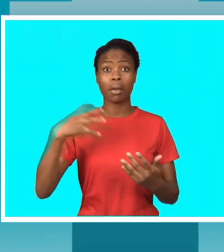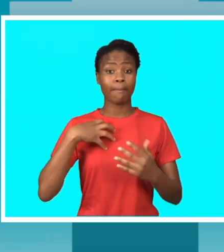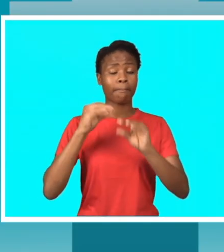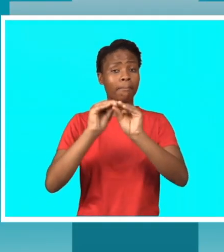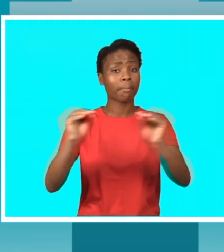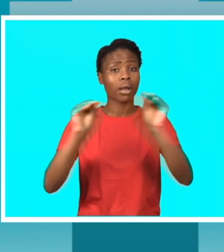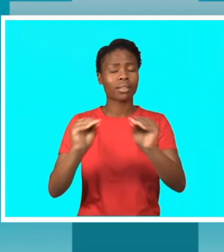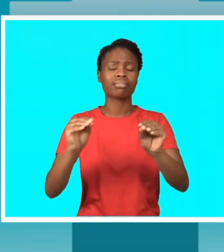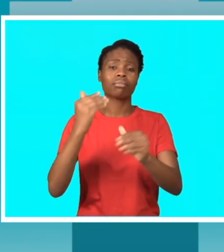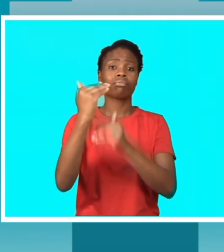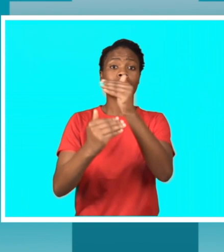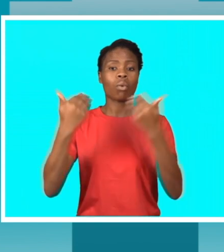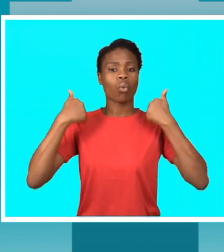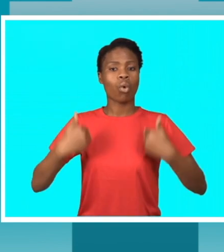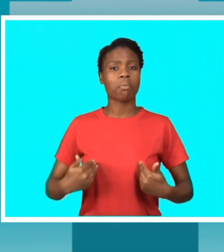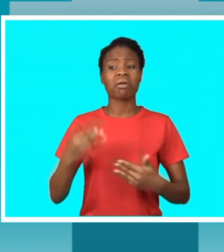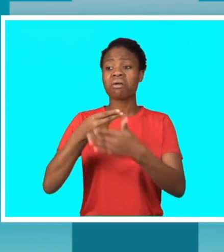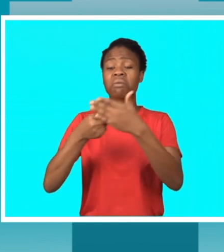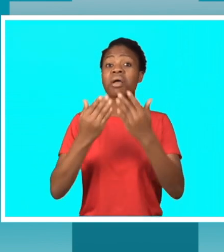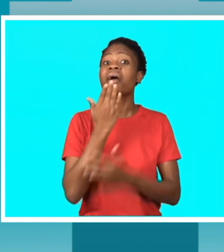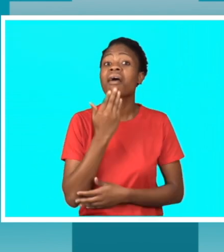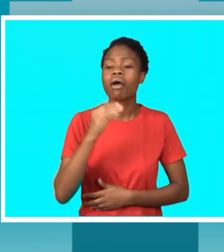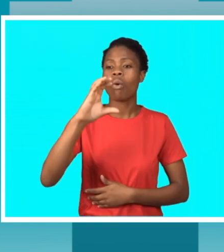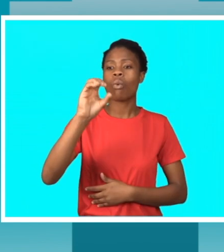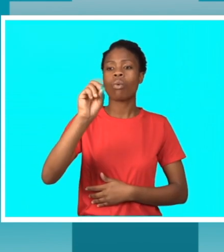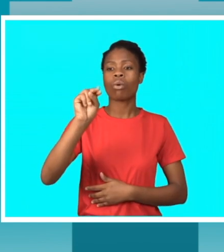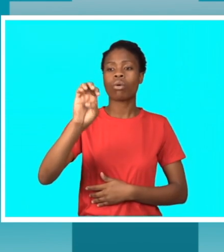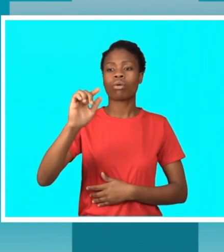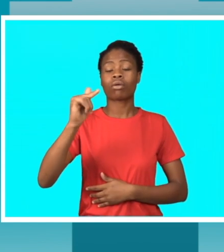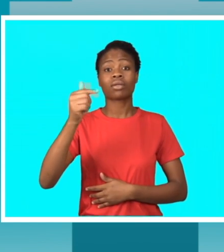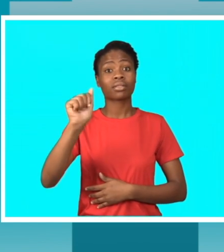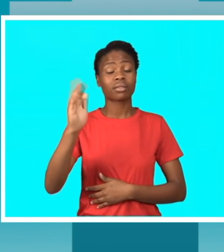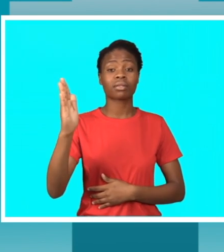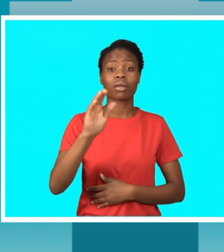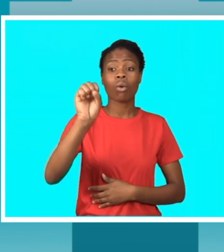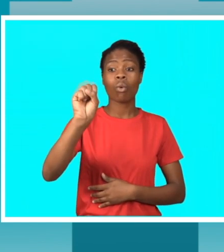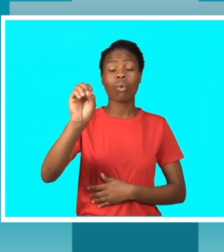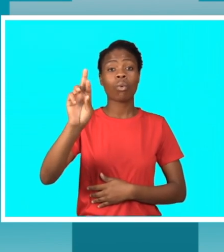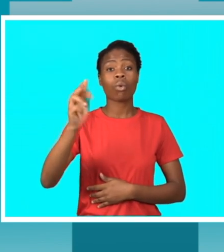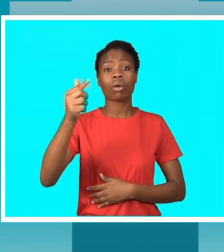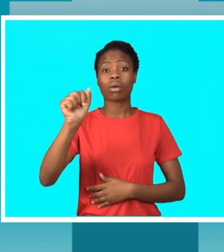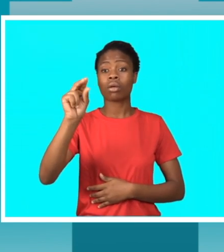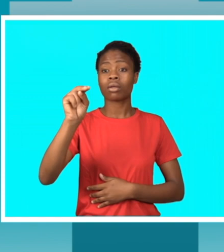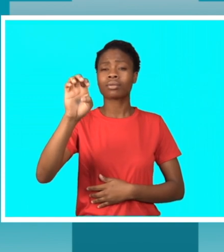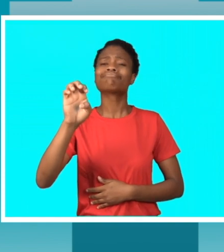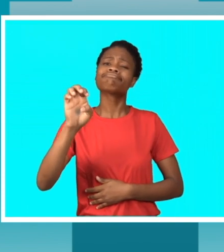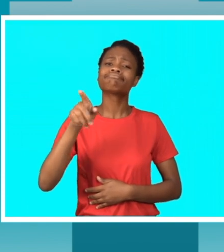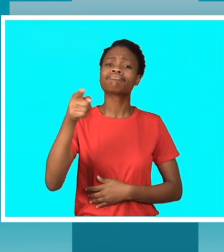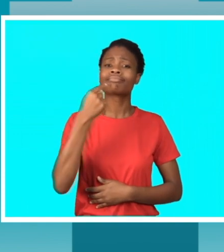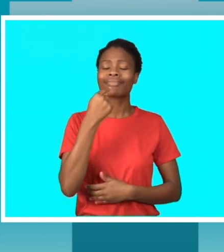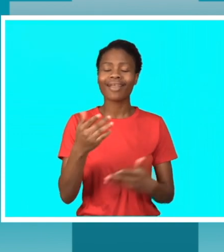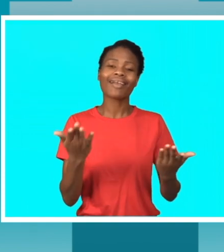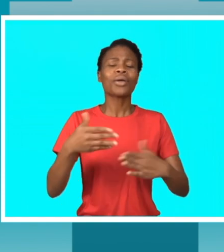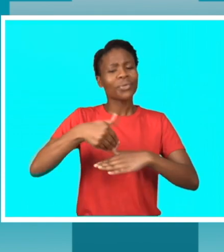A Ministra da Educação E Desenvolvimento Humano Conceita Surtani Assigurou que o seu Ministério Vai continuar a trabalhar